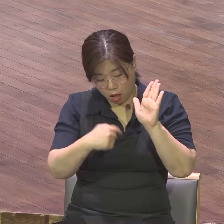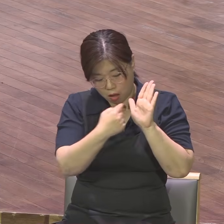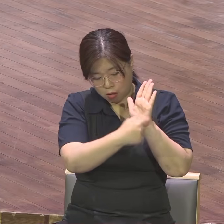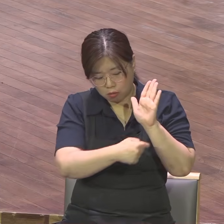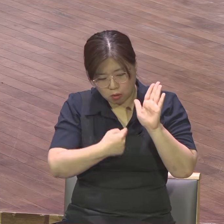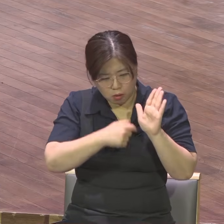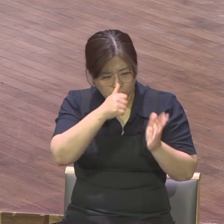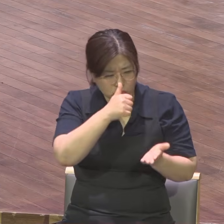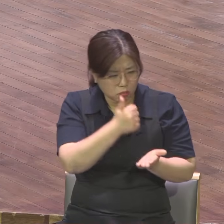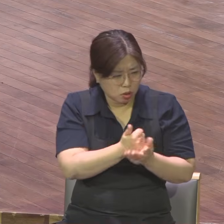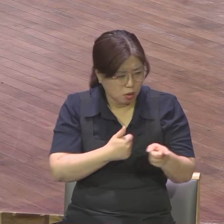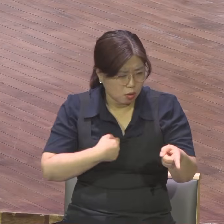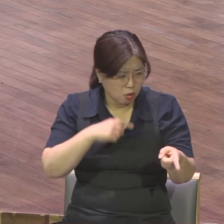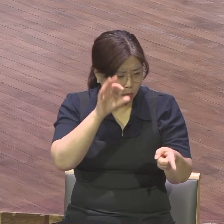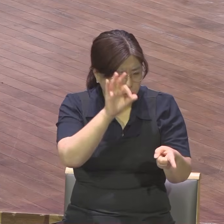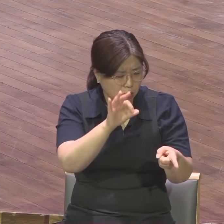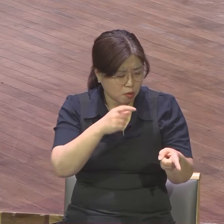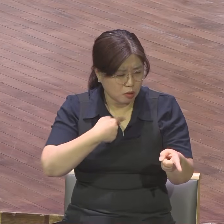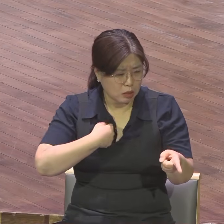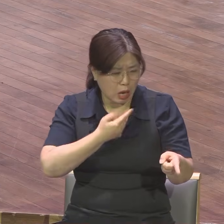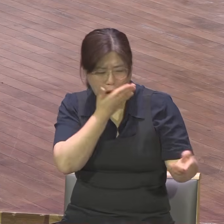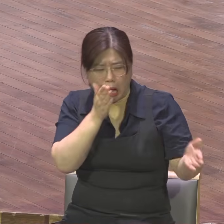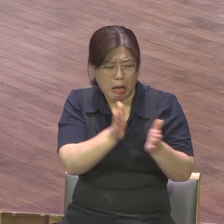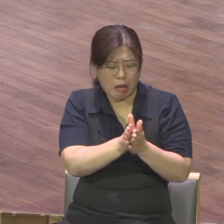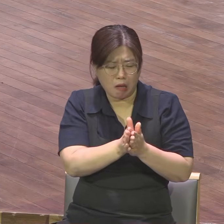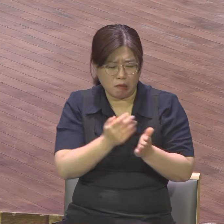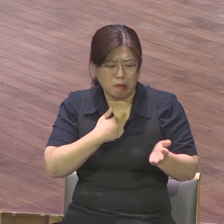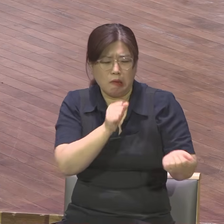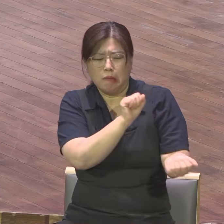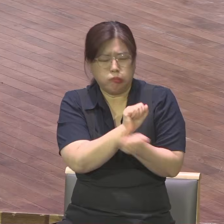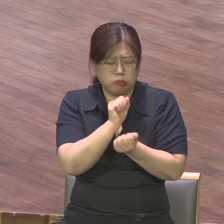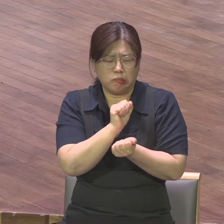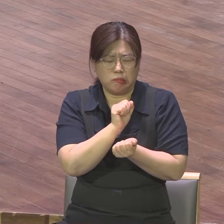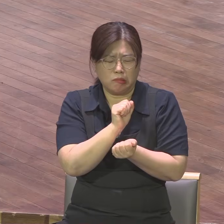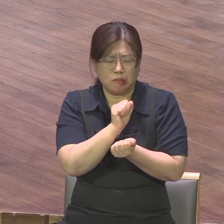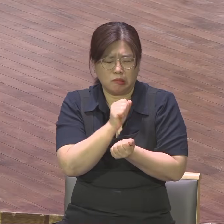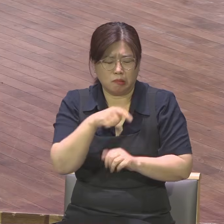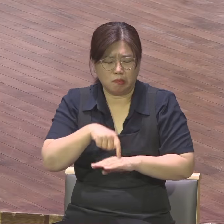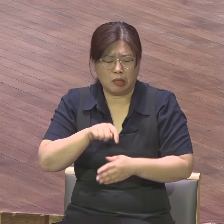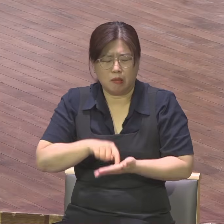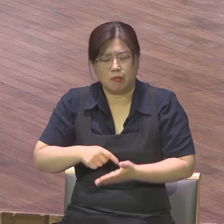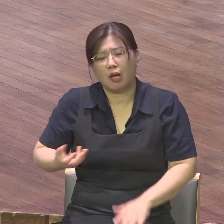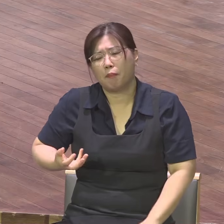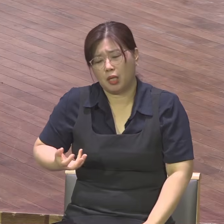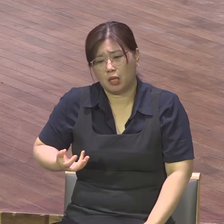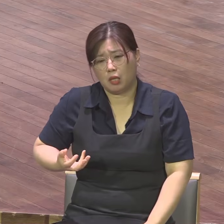범죄한 것 같은 심정으로 고백을 하고 있습니다. 자신이 범죄한 것 같은 심정으로.